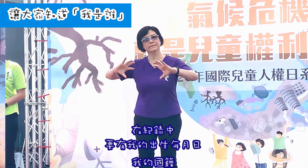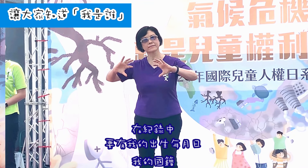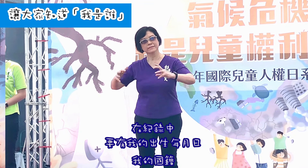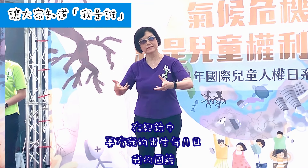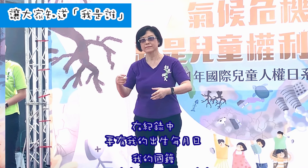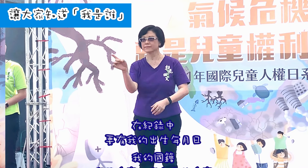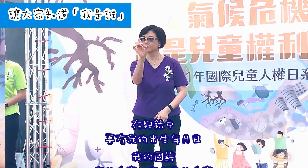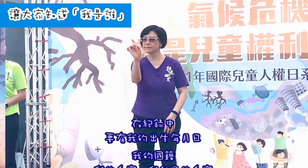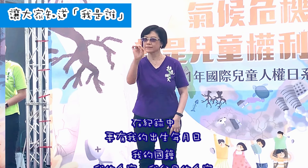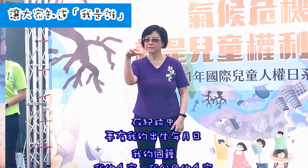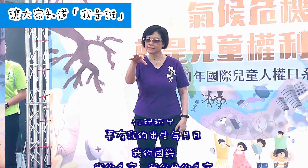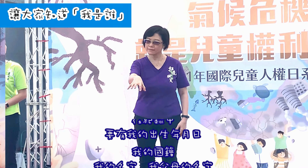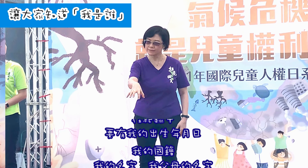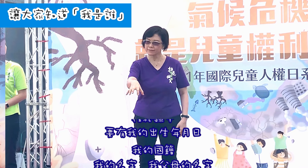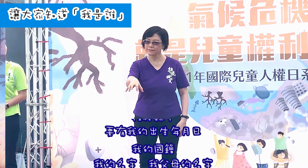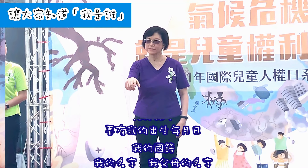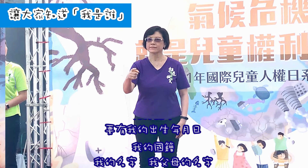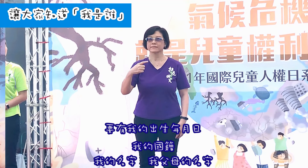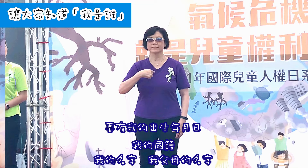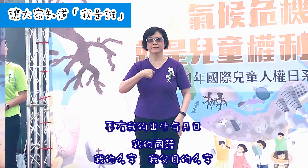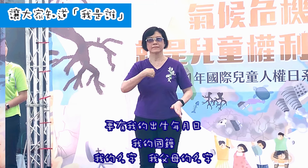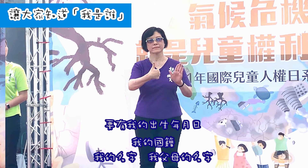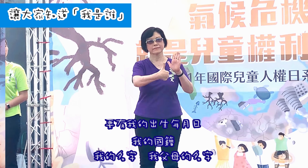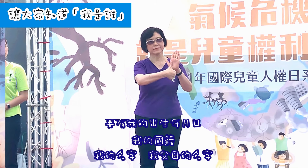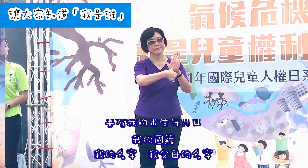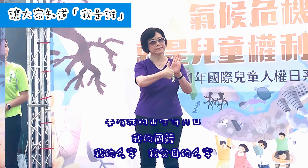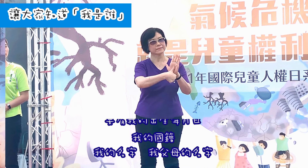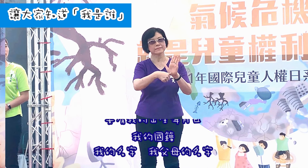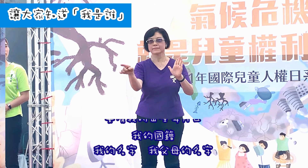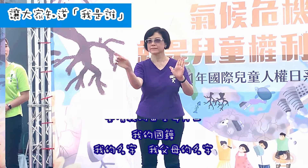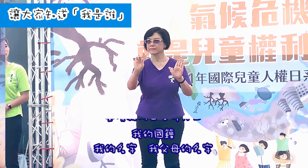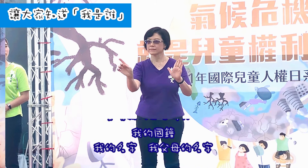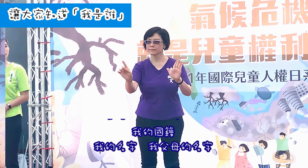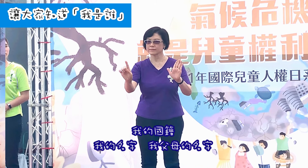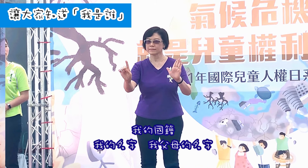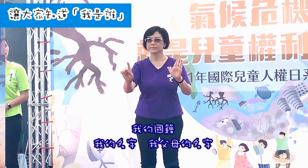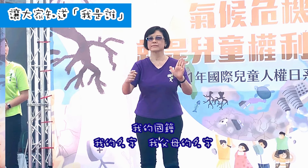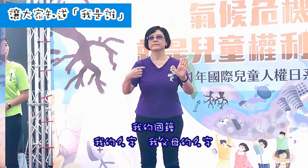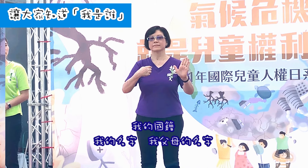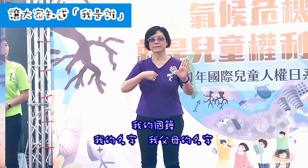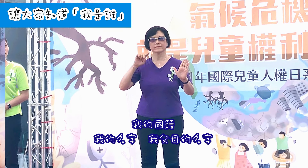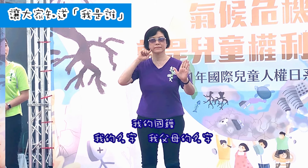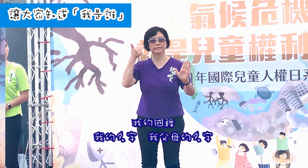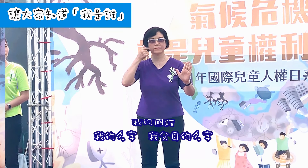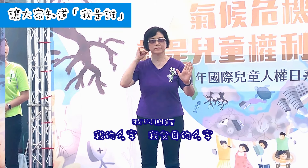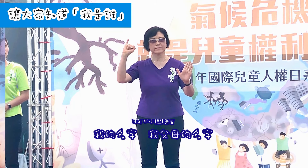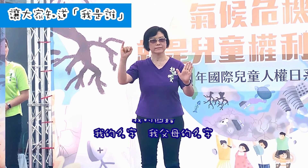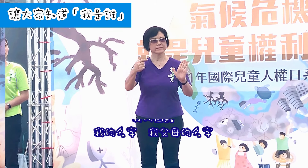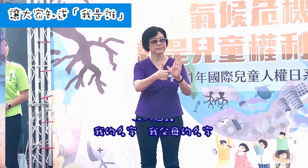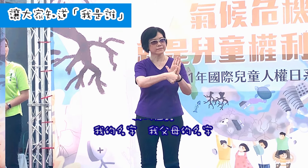我的国籍、我的姓名、我父母的名字。